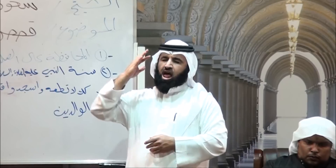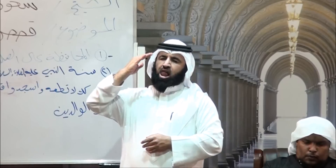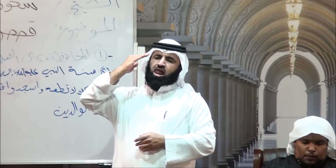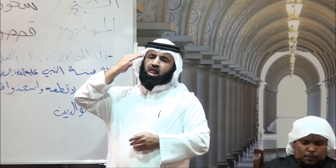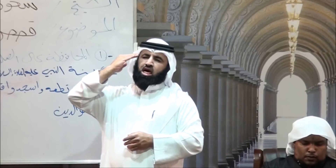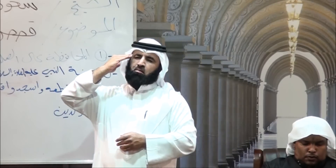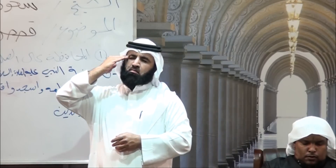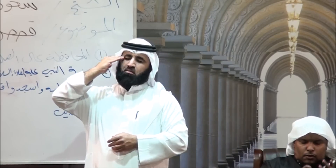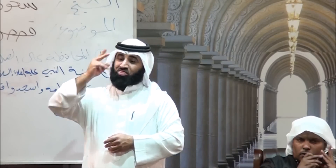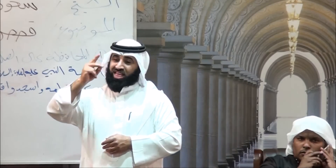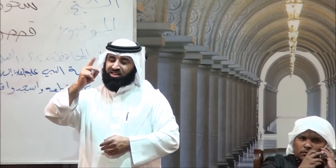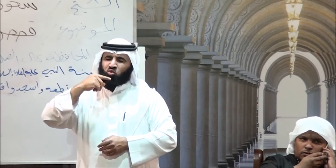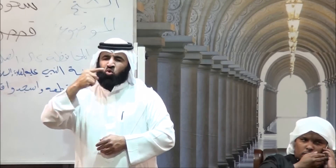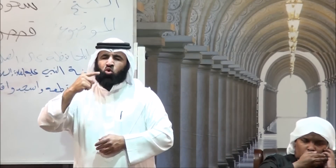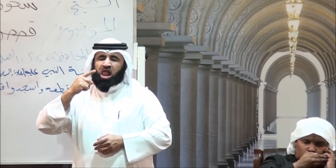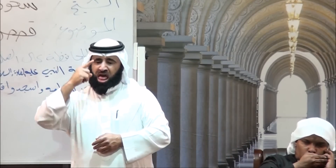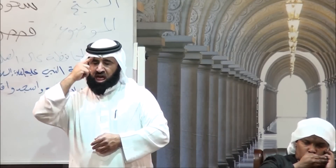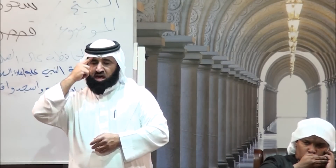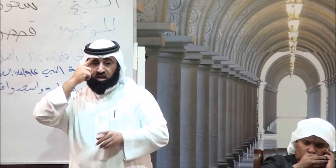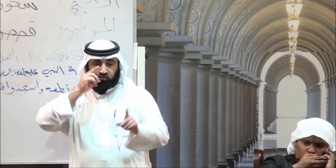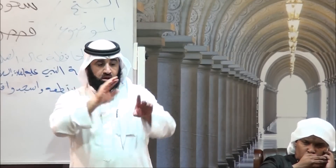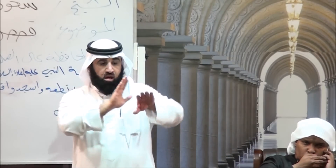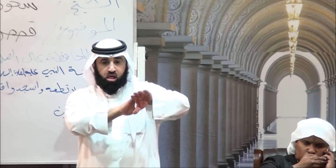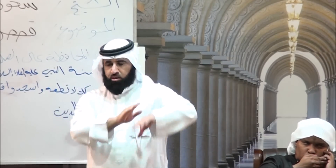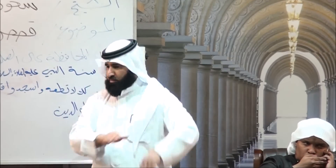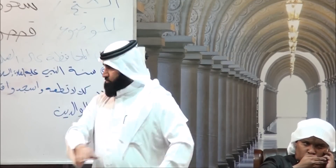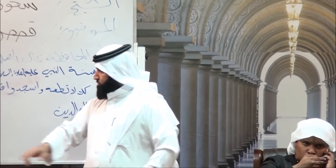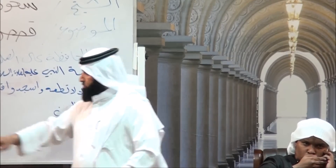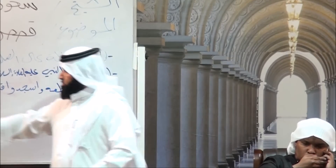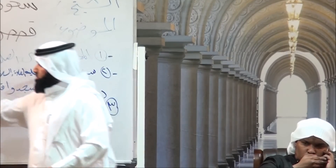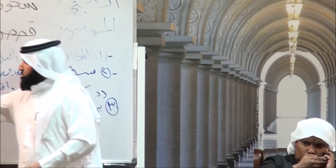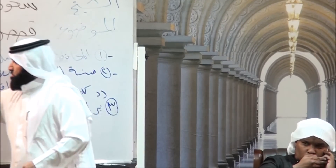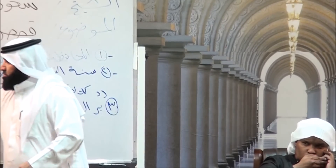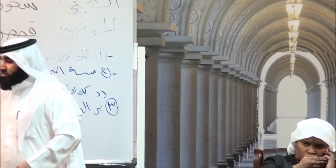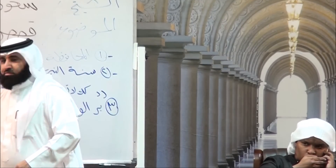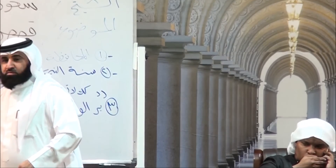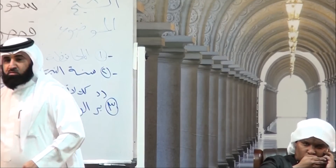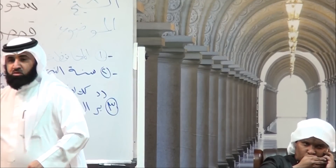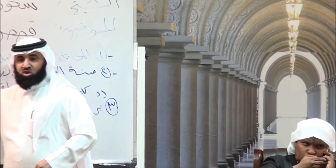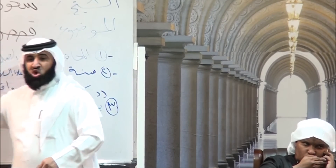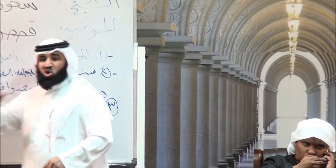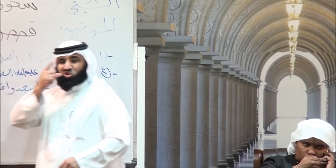اعلم أن الله قد غفر للحجيج